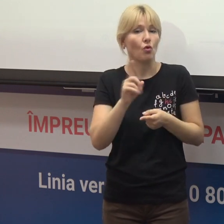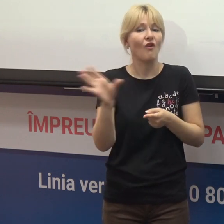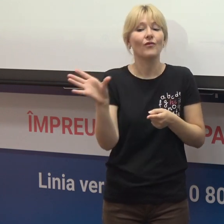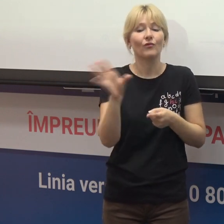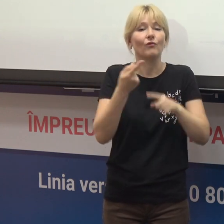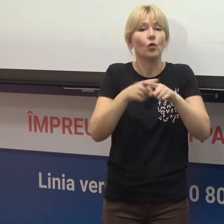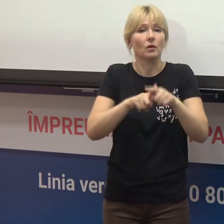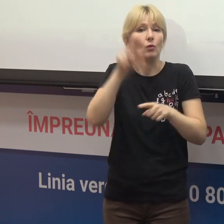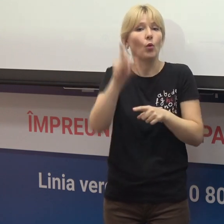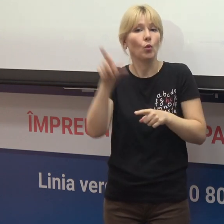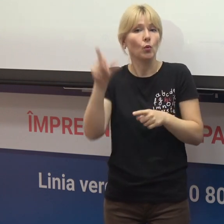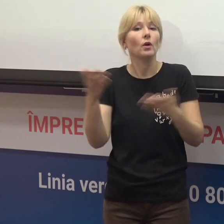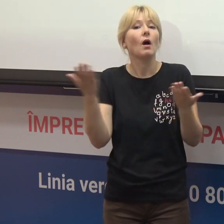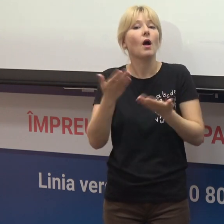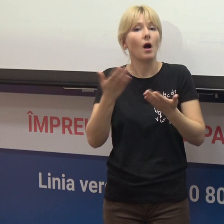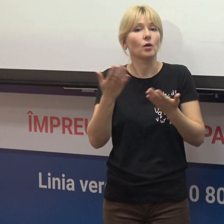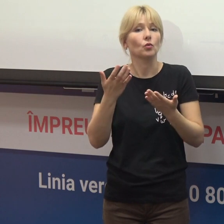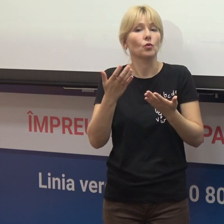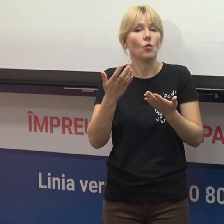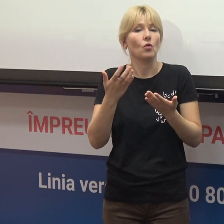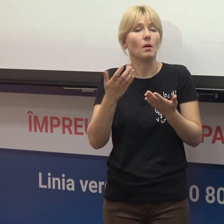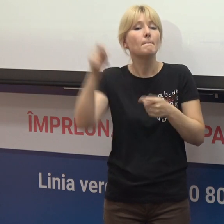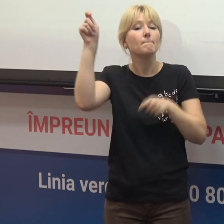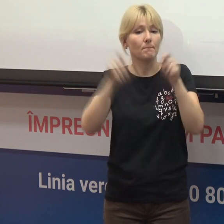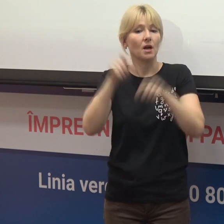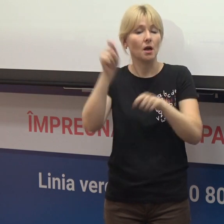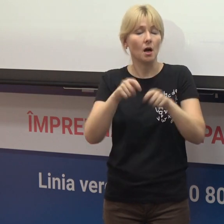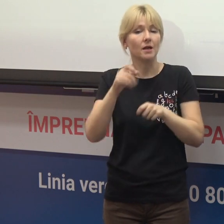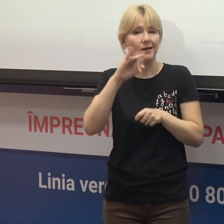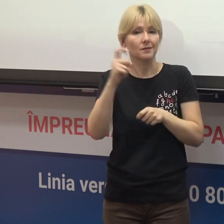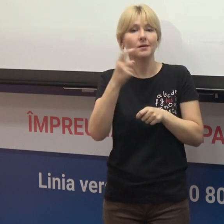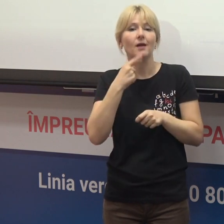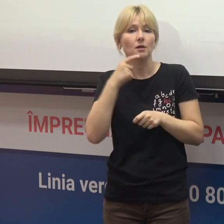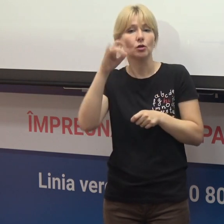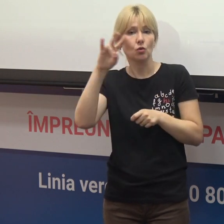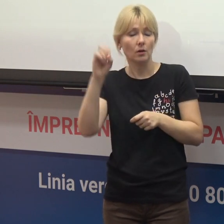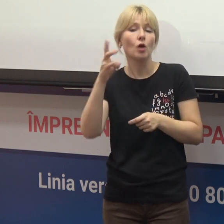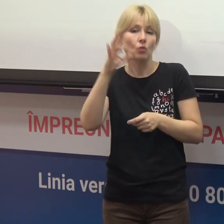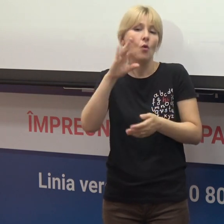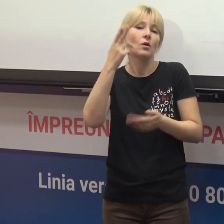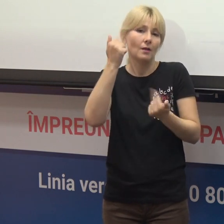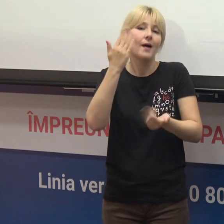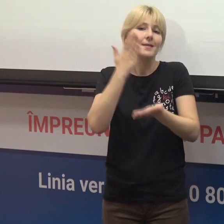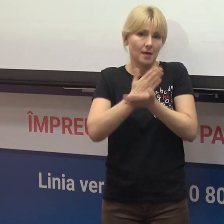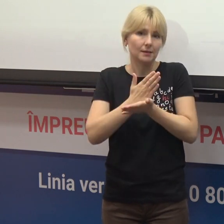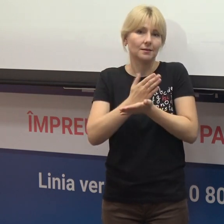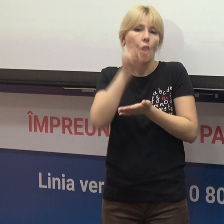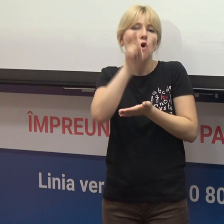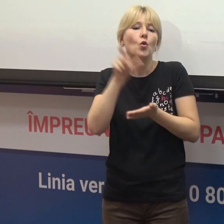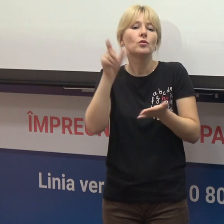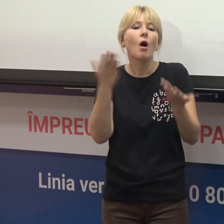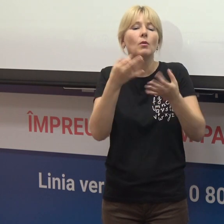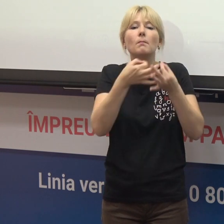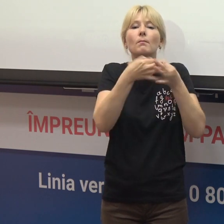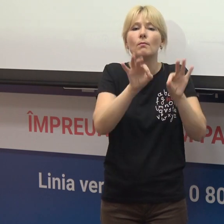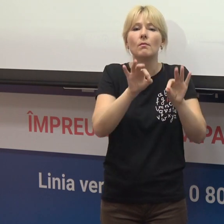categorii de populație unele excepții de la norma de bază și ca excepție, deci